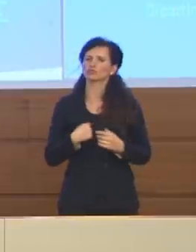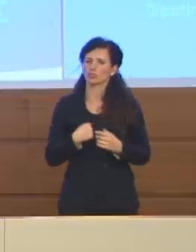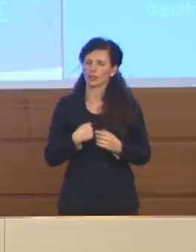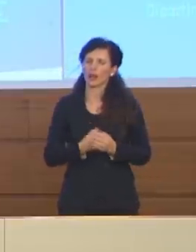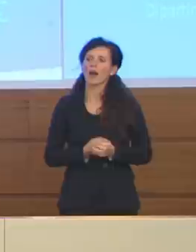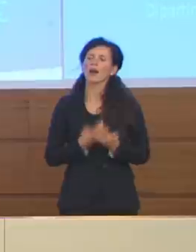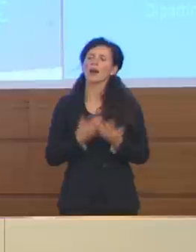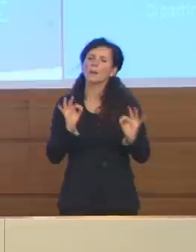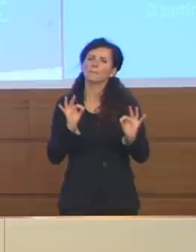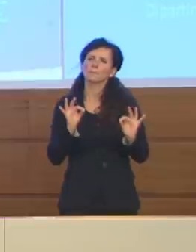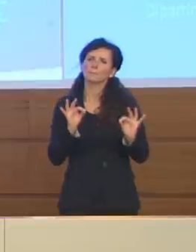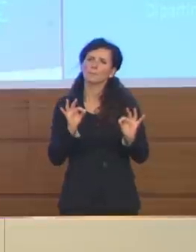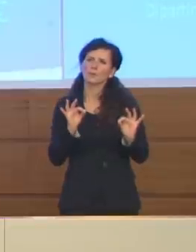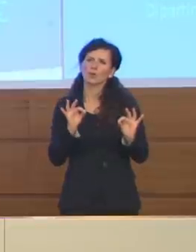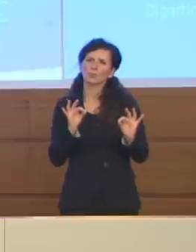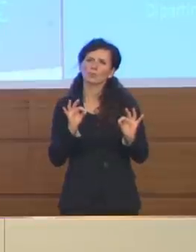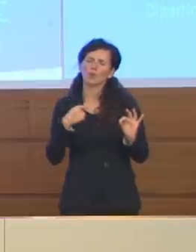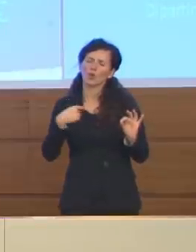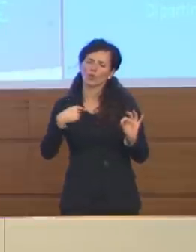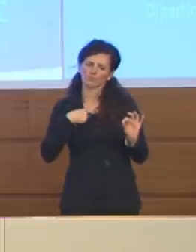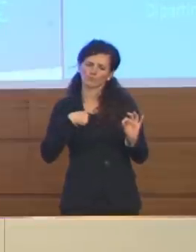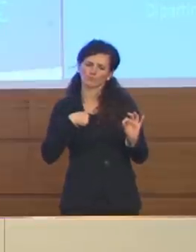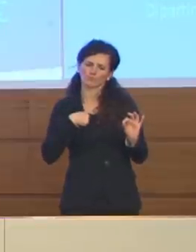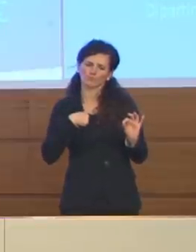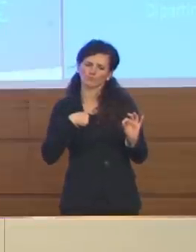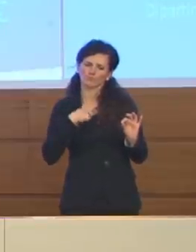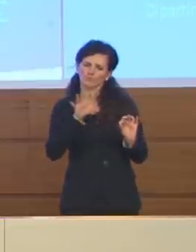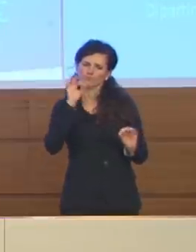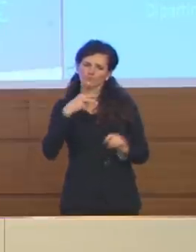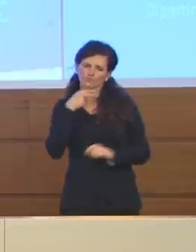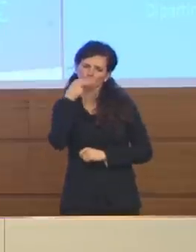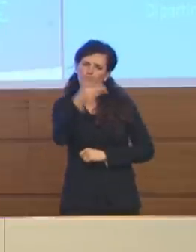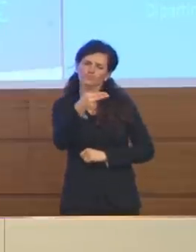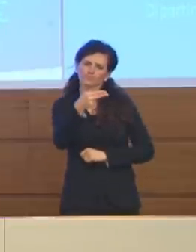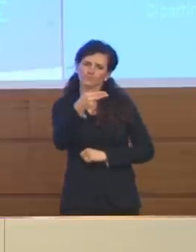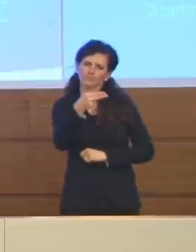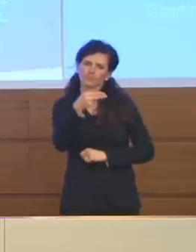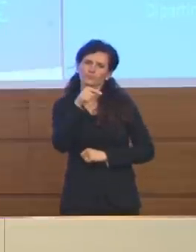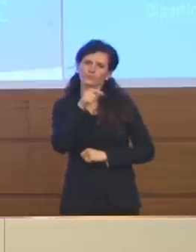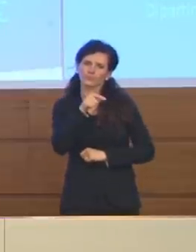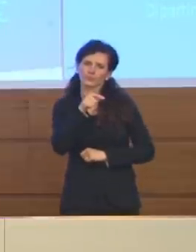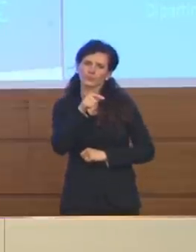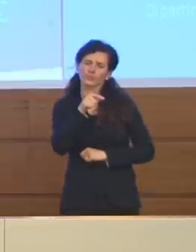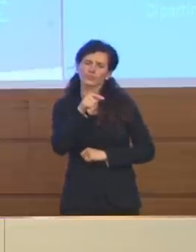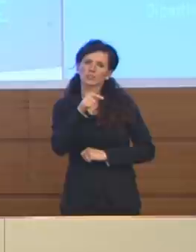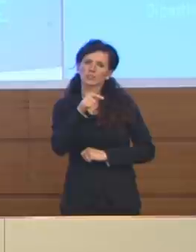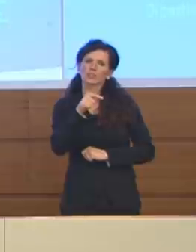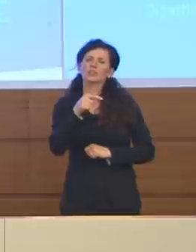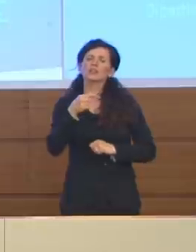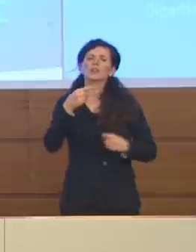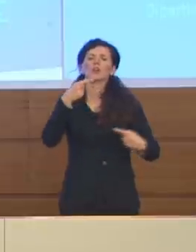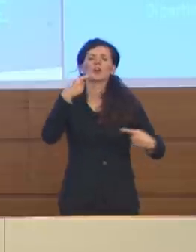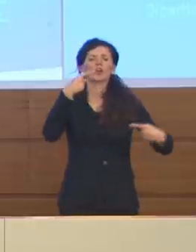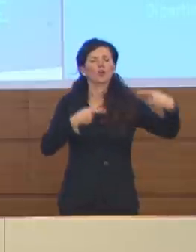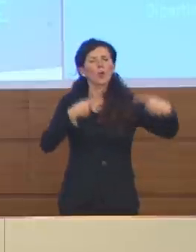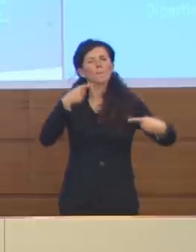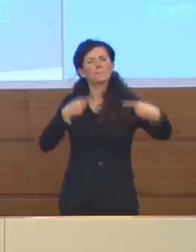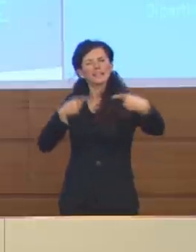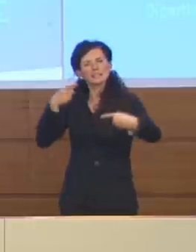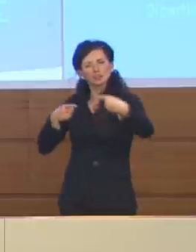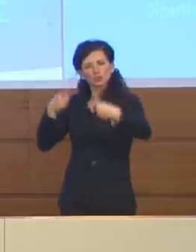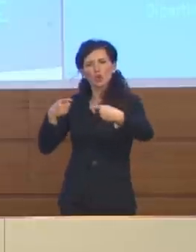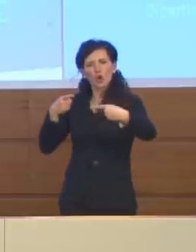personalmente ho definito la virtuosa competizione per l'identificazione